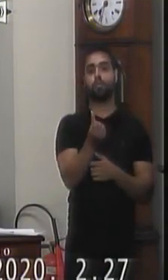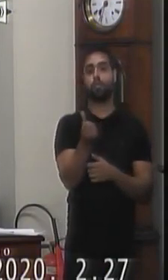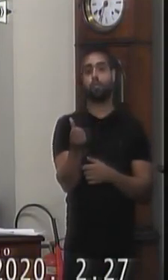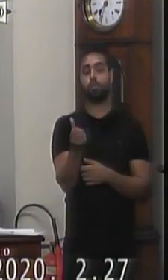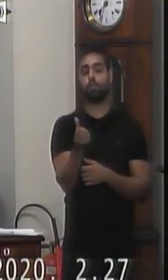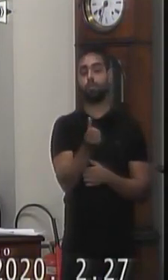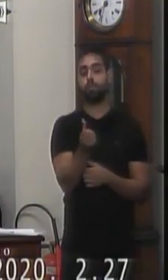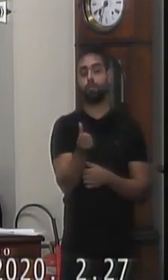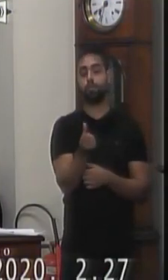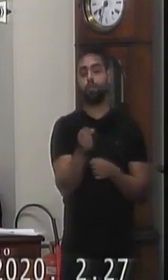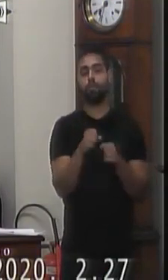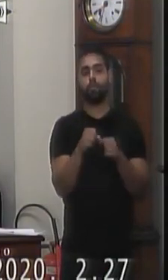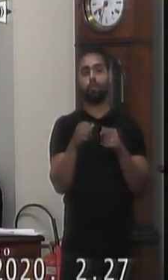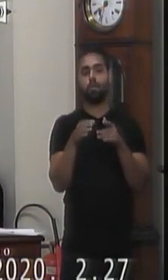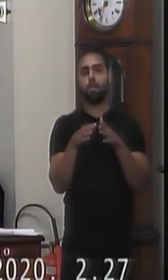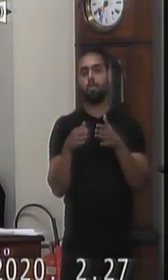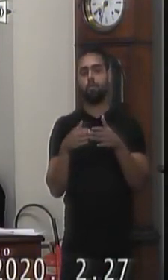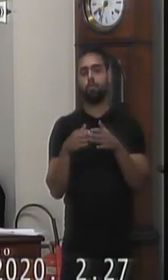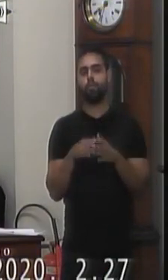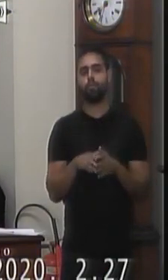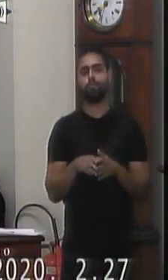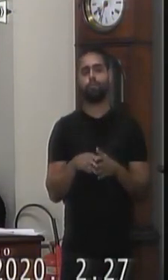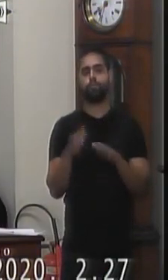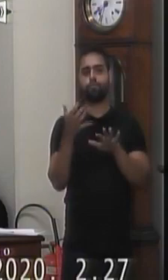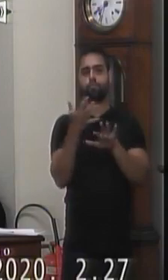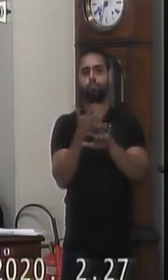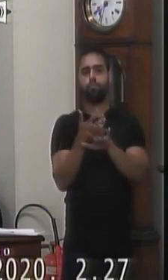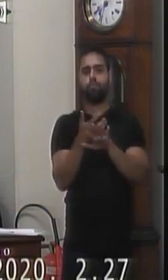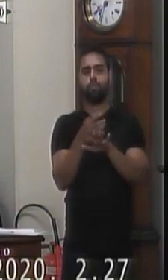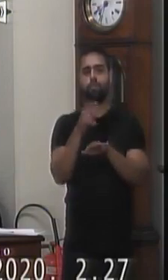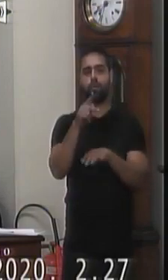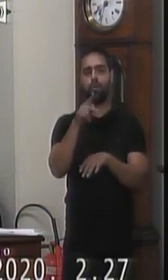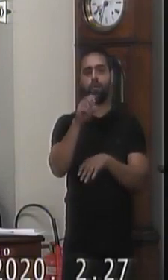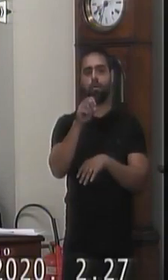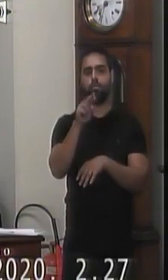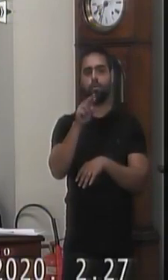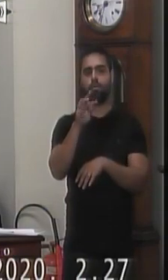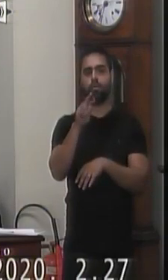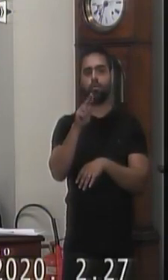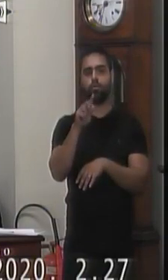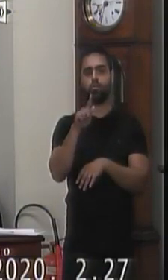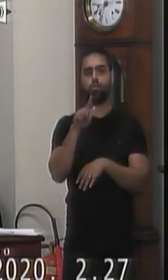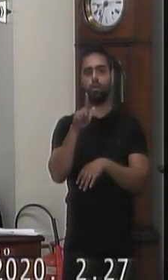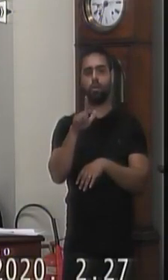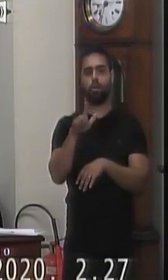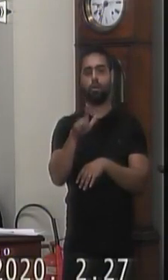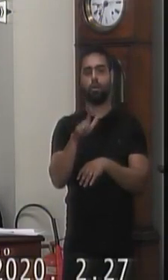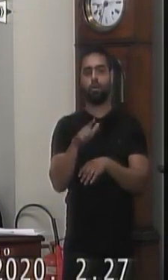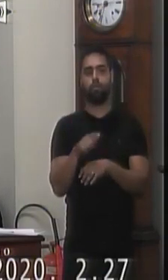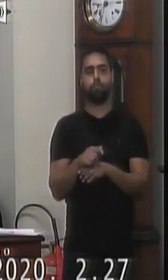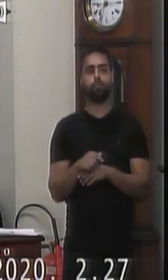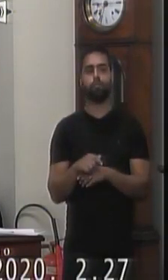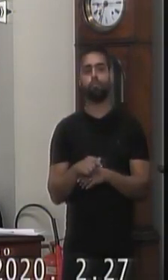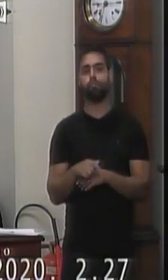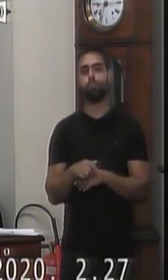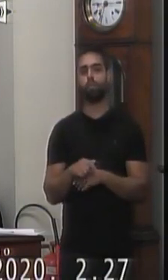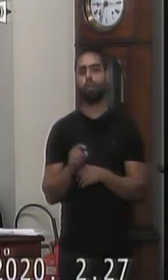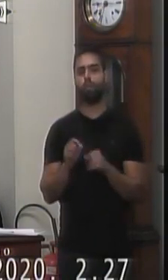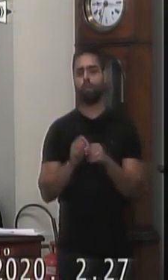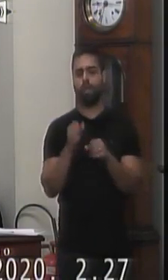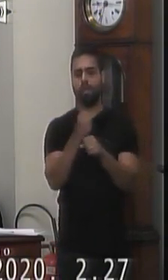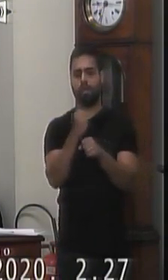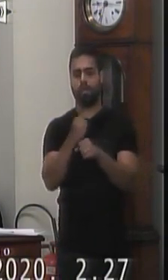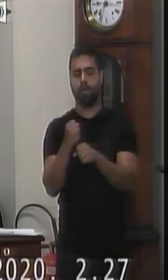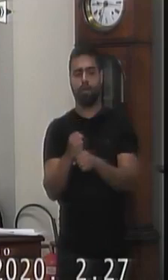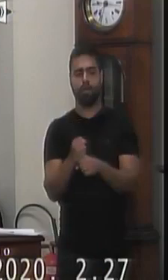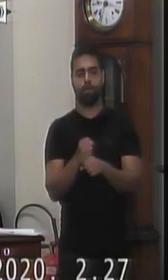66, pedindo a manutenção da Praça Portugal, realizada na Rua Duque de Caxias, no bairro de Fátima.